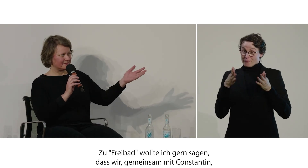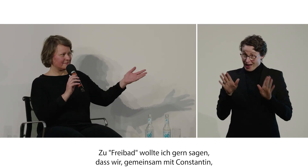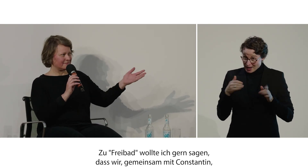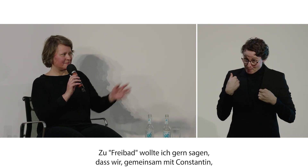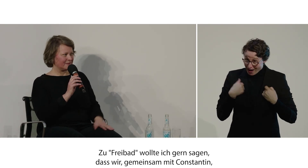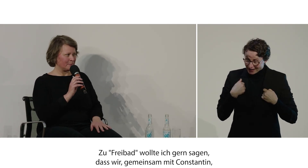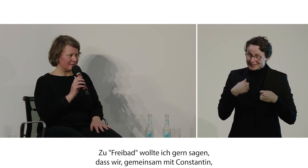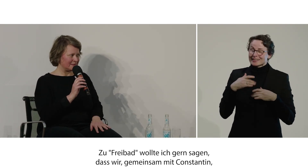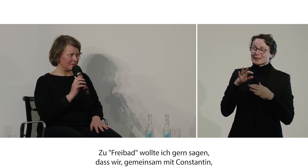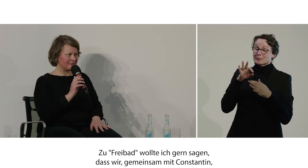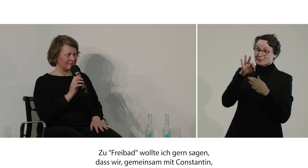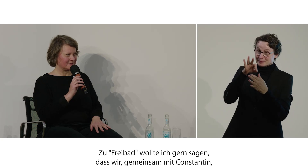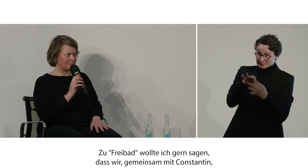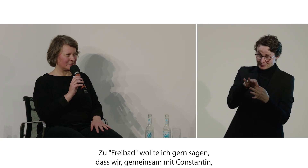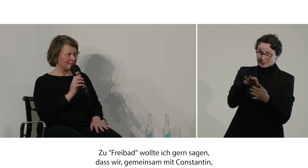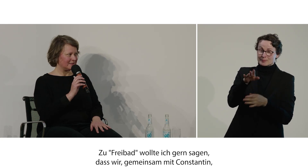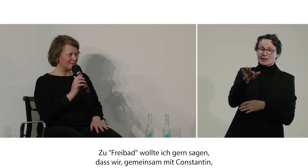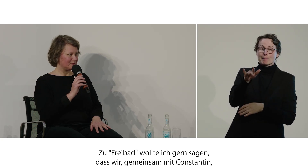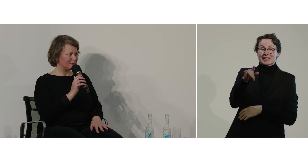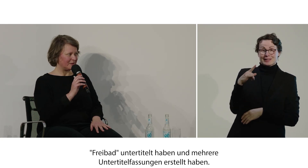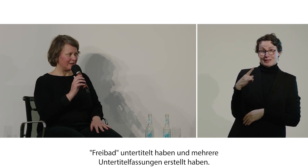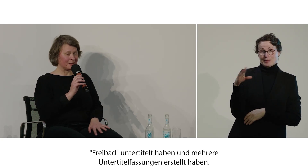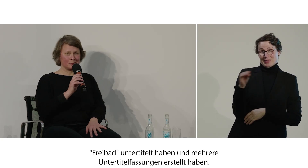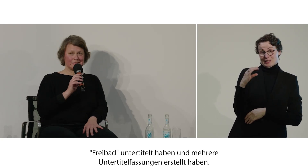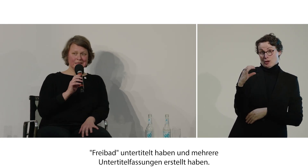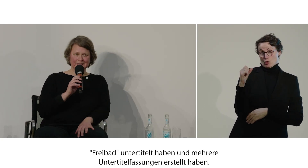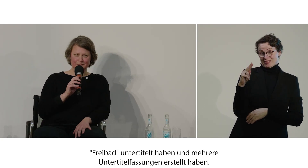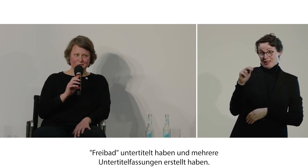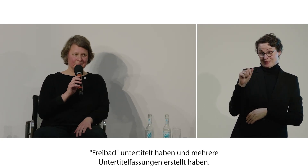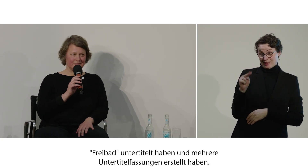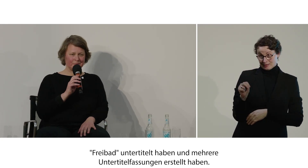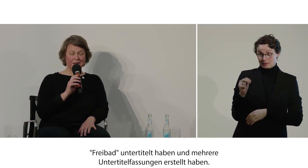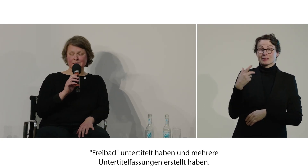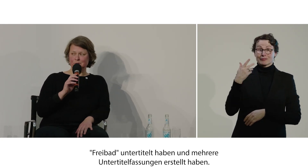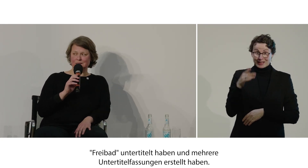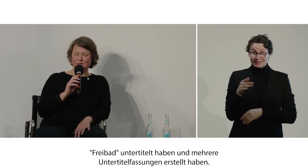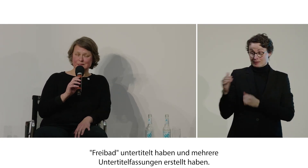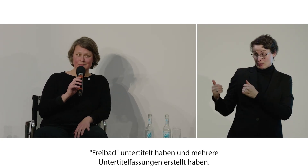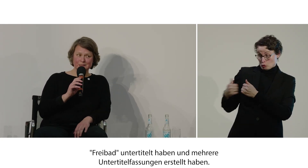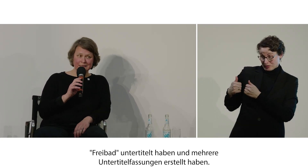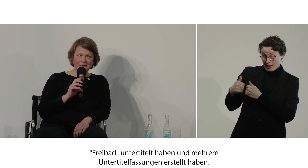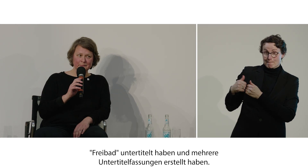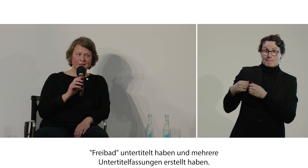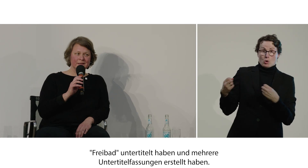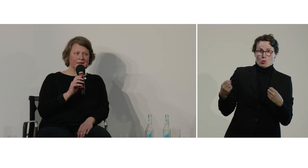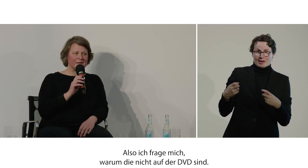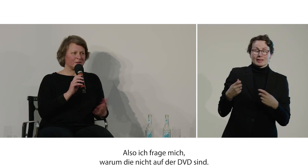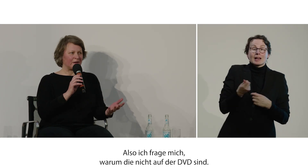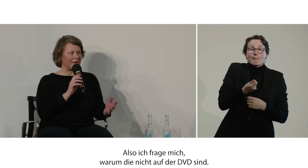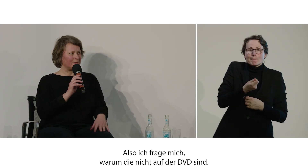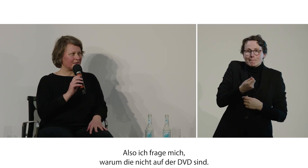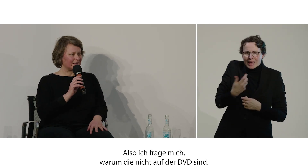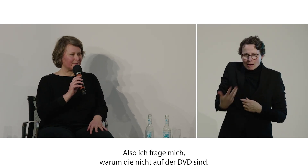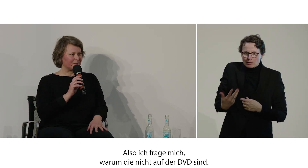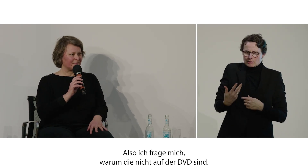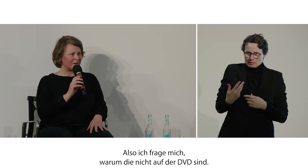gemeinsam mit Konstantin Freibad untertitelt haben und zwar mehrere Untertitelfassungen erstellt haben. Also